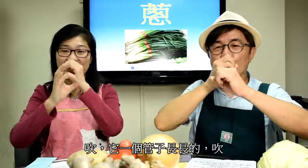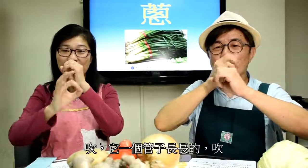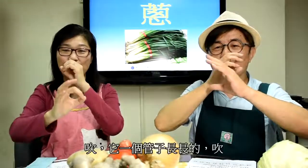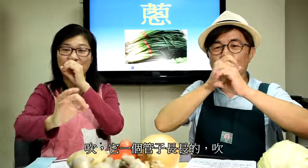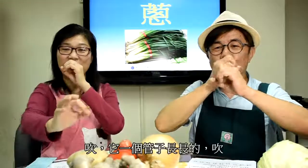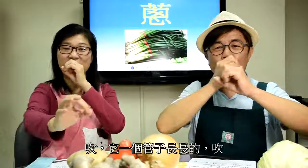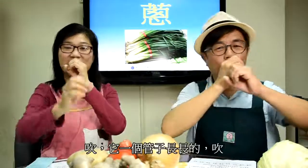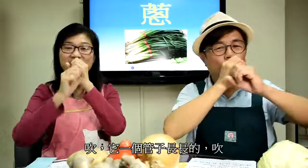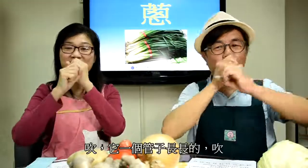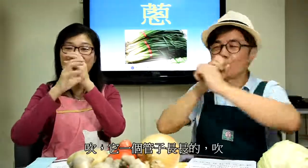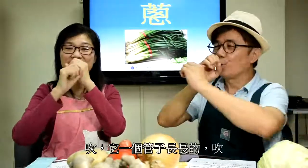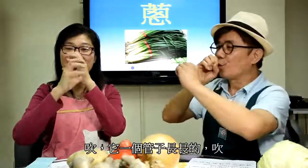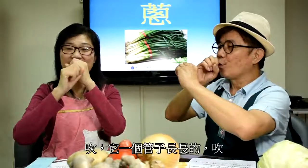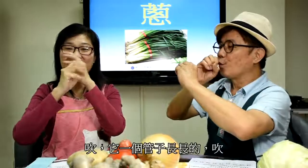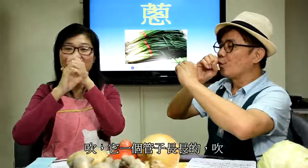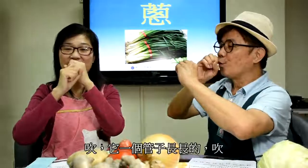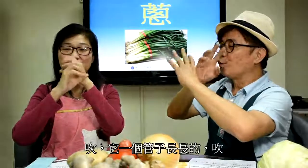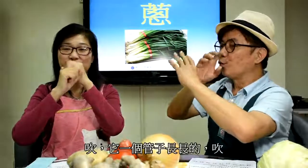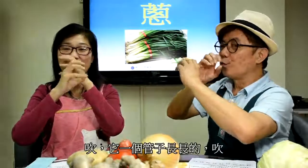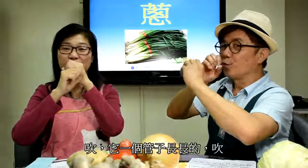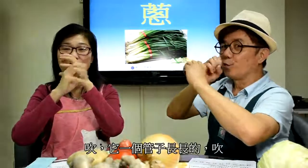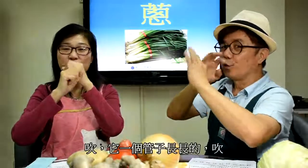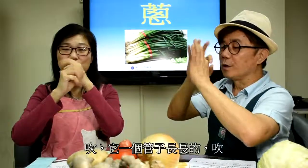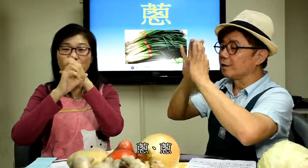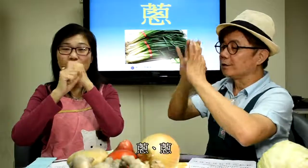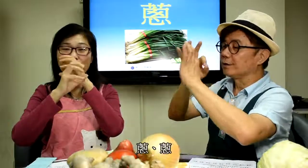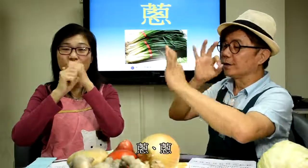管子长长的，哎，吹，冲，